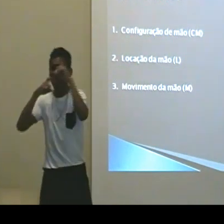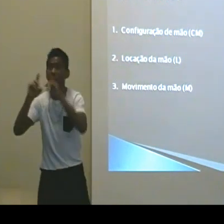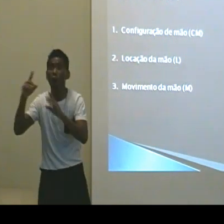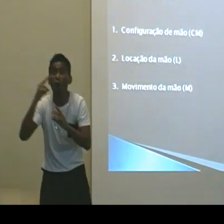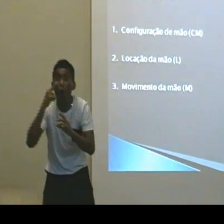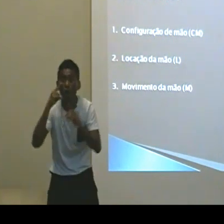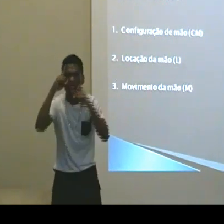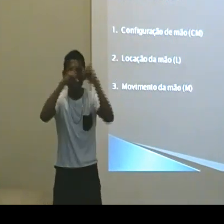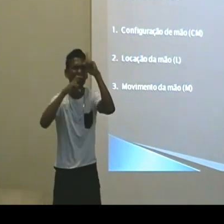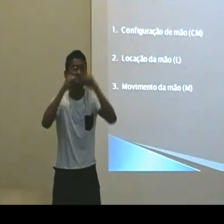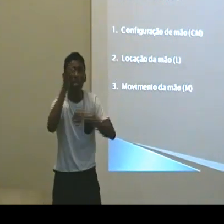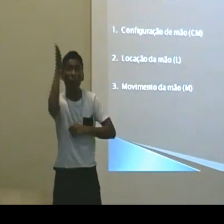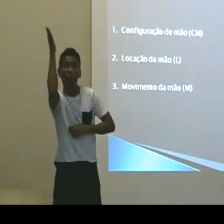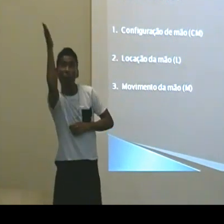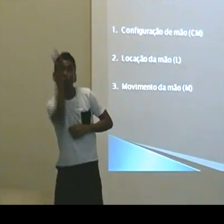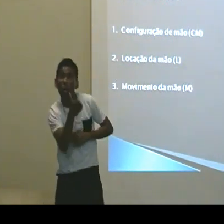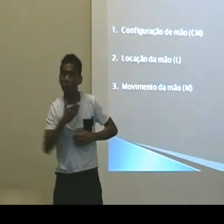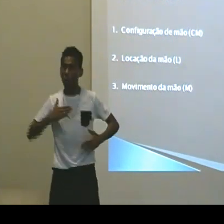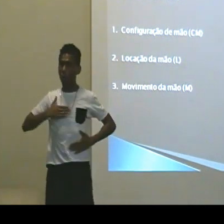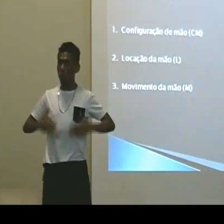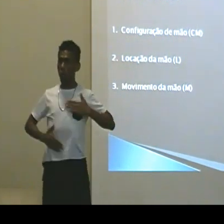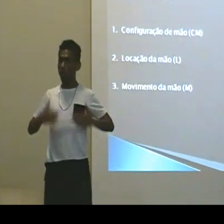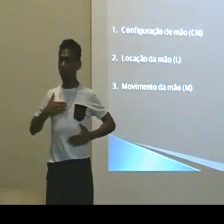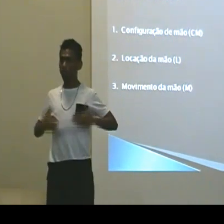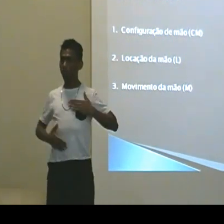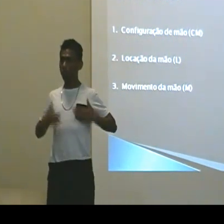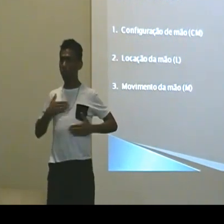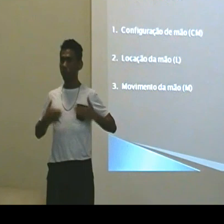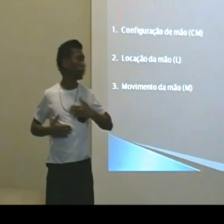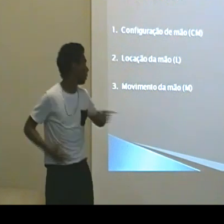expressões faciais ou corporal. E o corpo também.